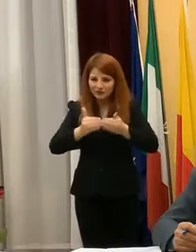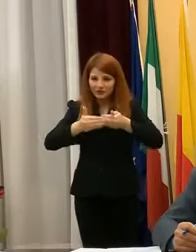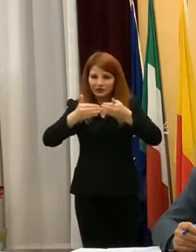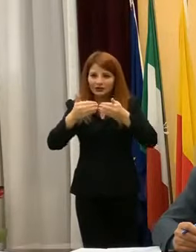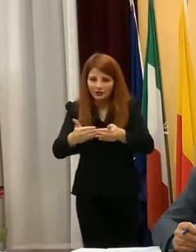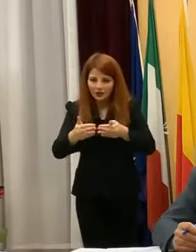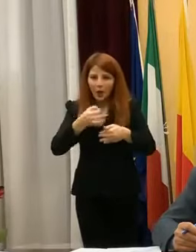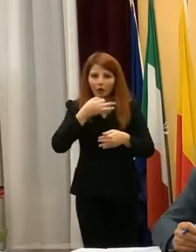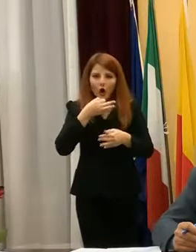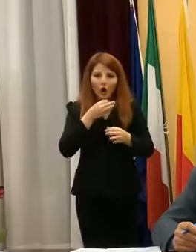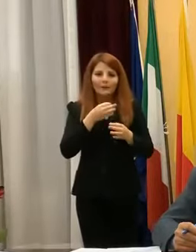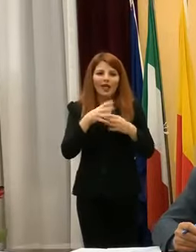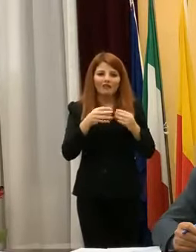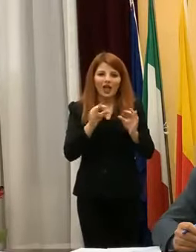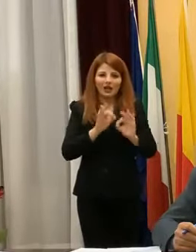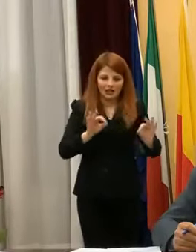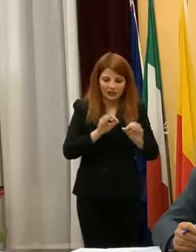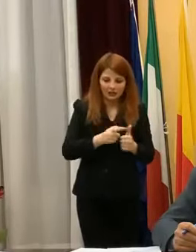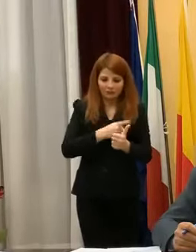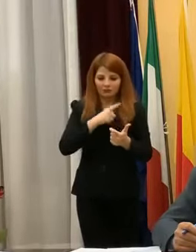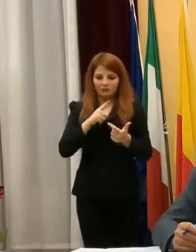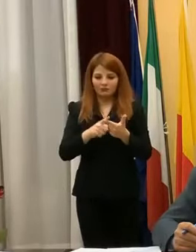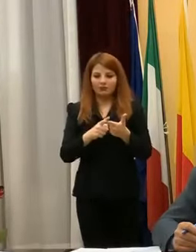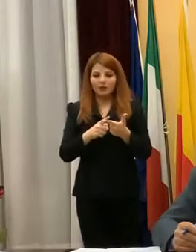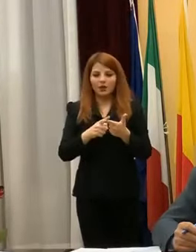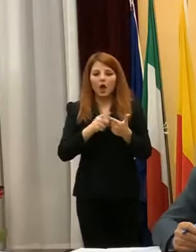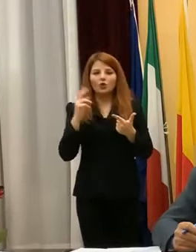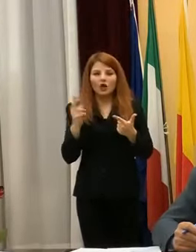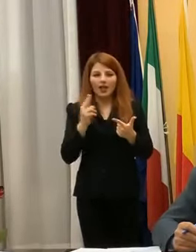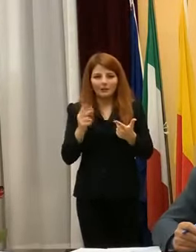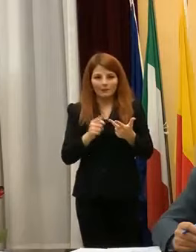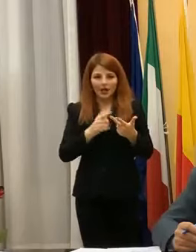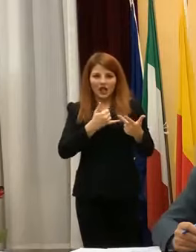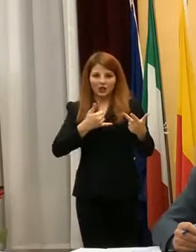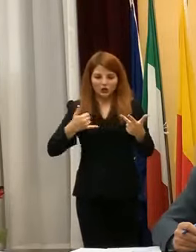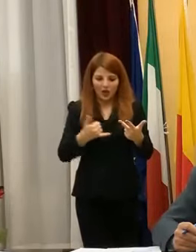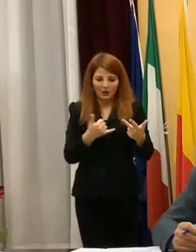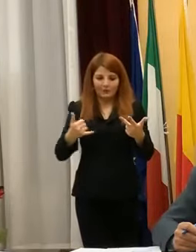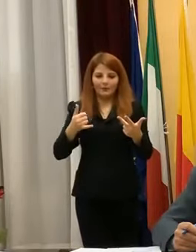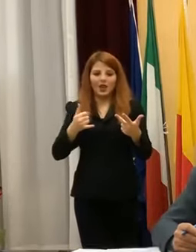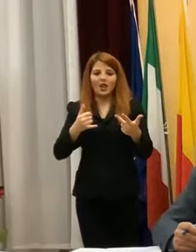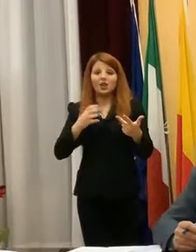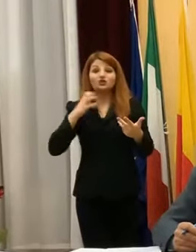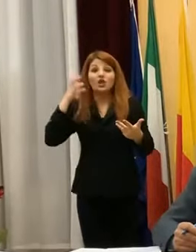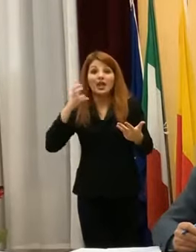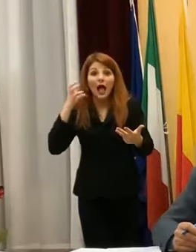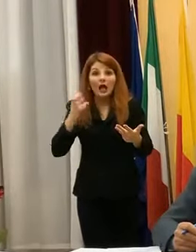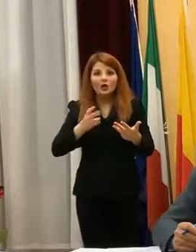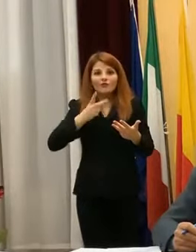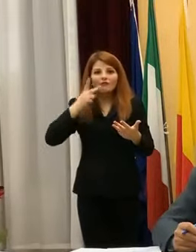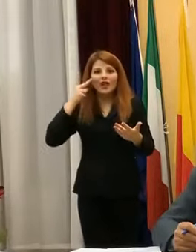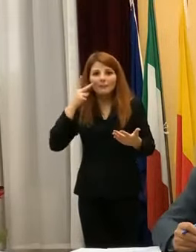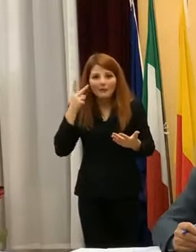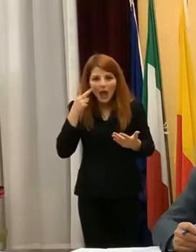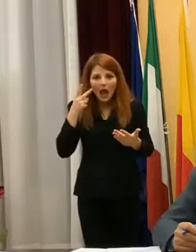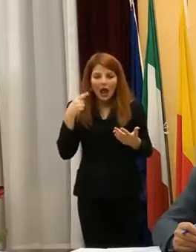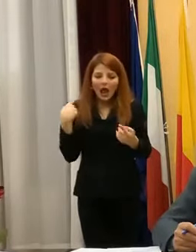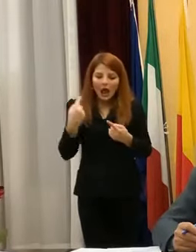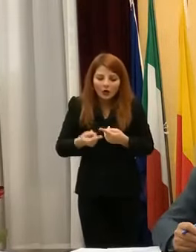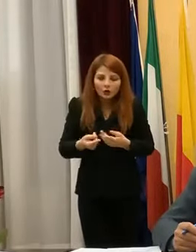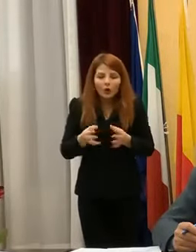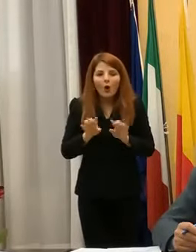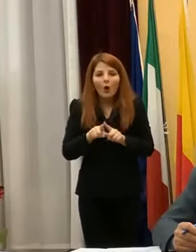è passato gennaio e siamo a febbraio. E se io il 16 di dicembre non prendevo quella